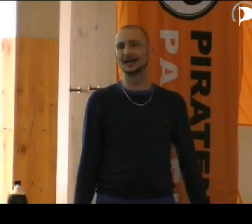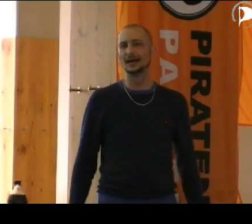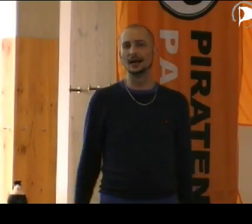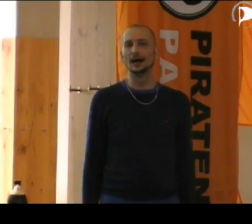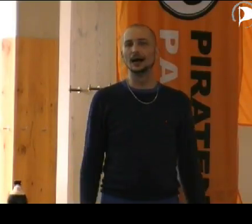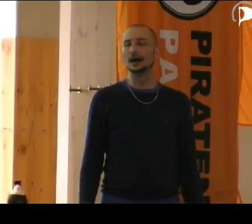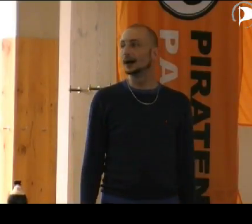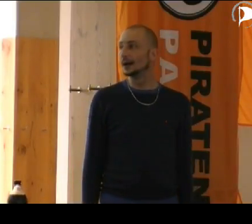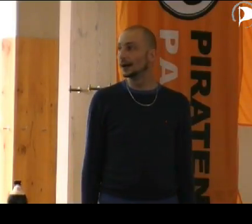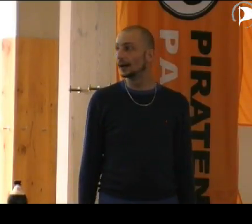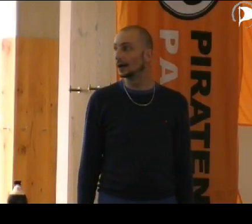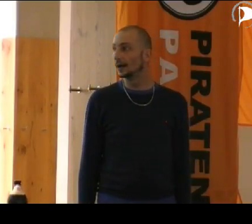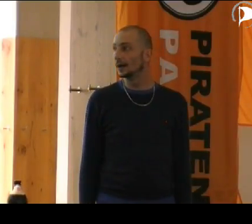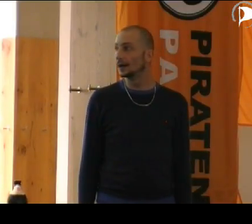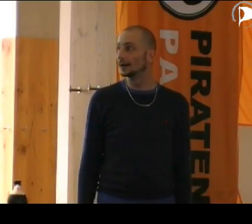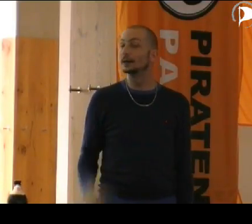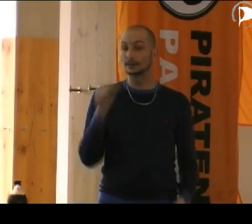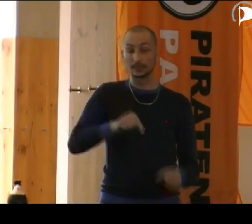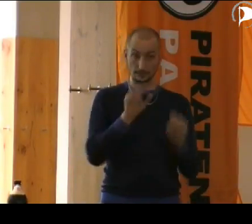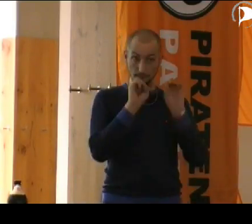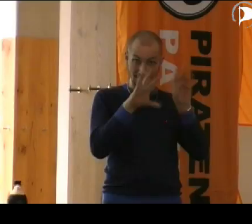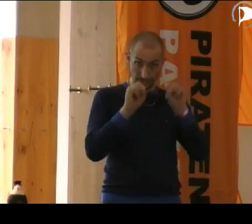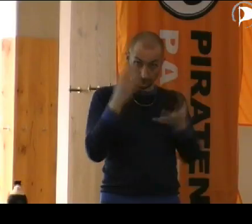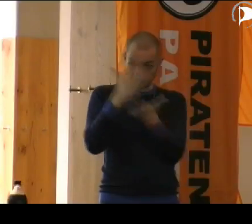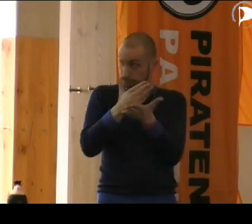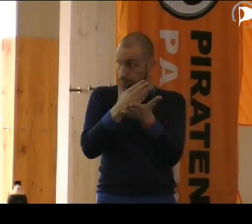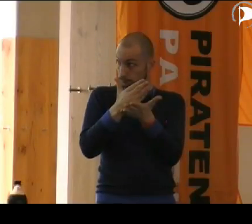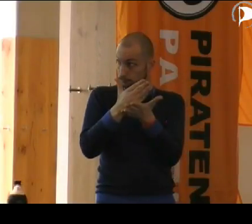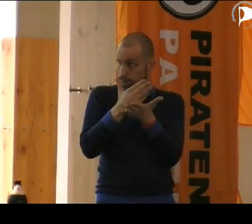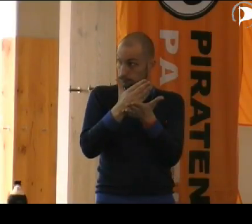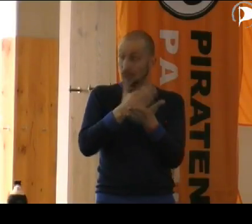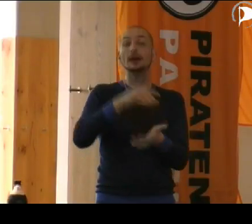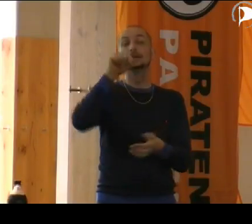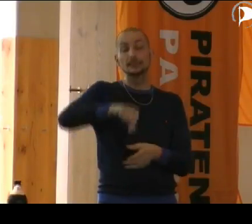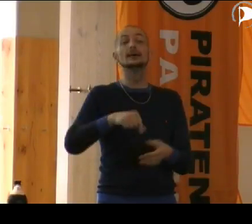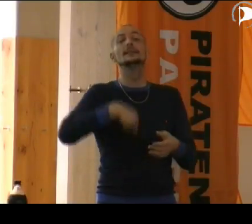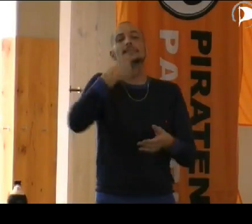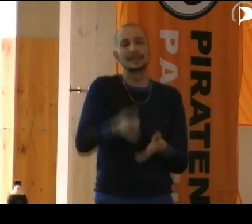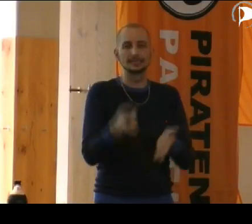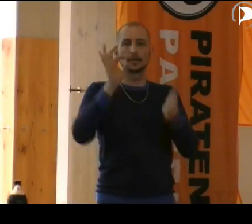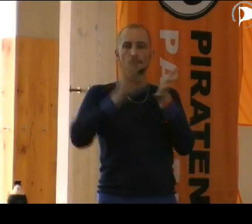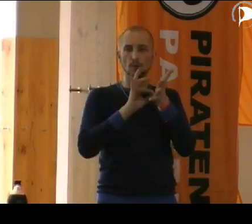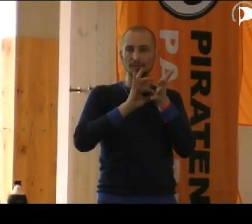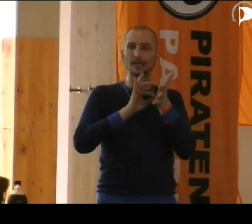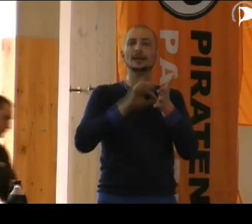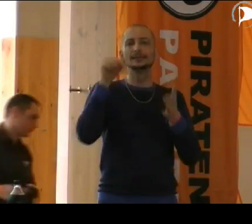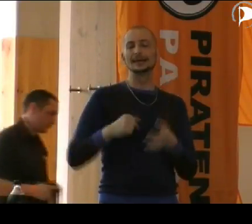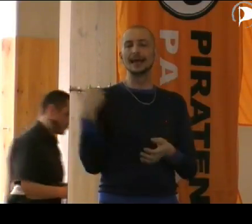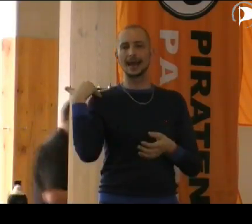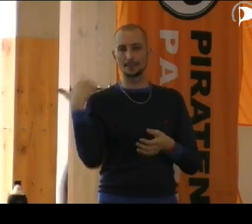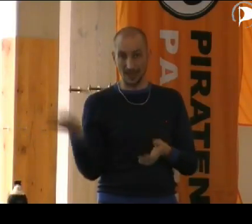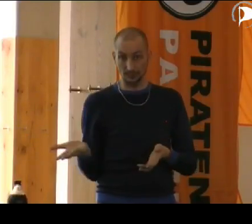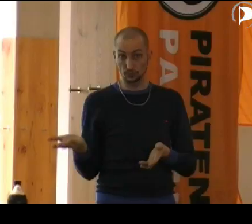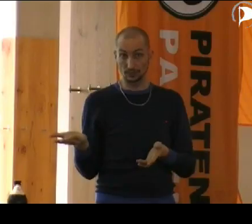ihr seid mit eurer rechnet fest damit ist der nächste tagesordnungspunkt die entlastung